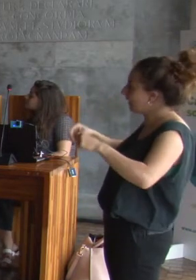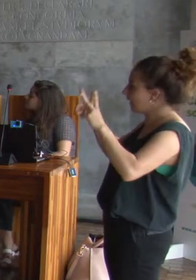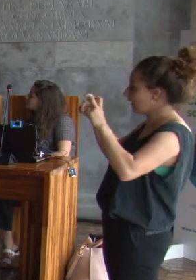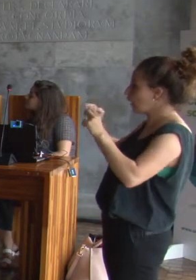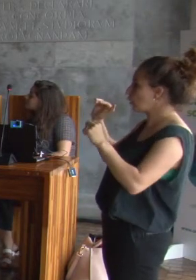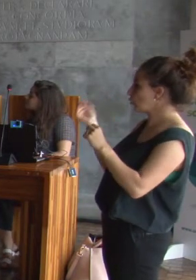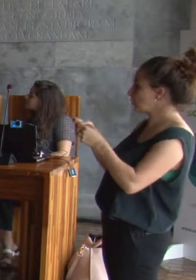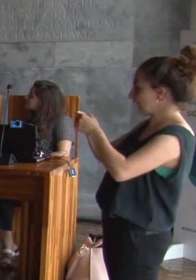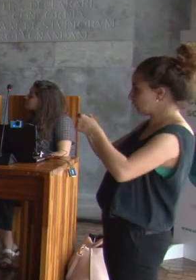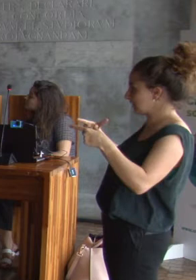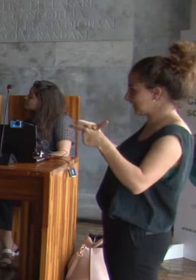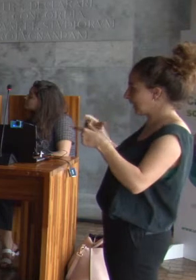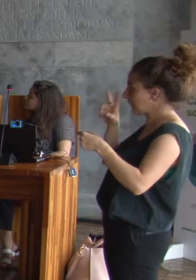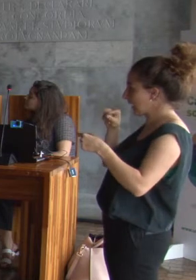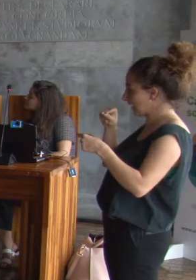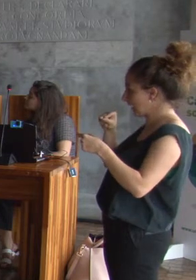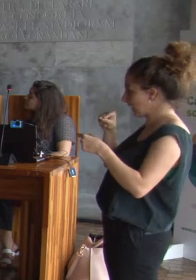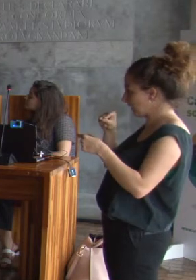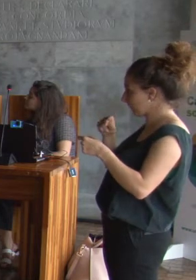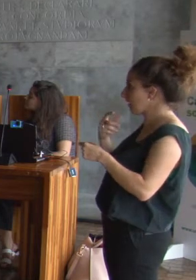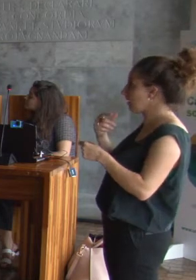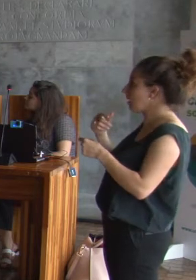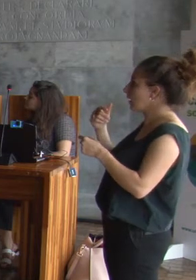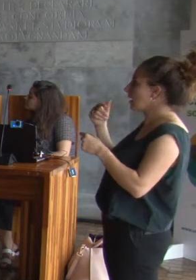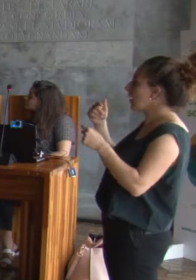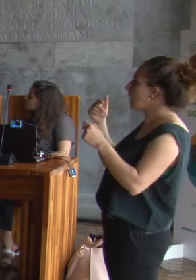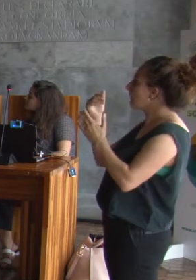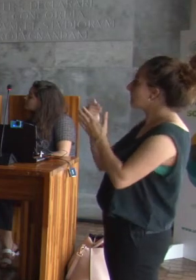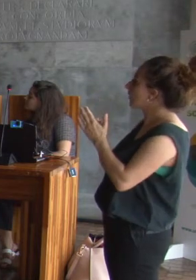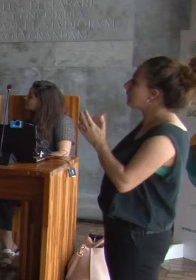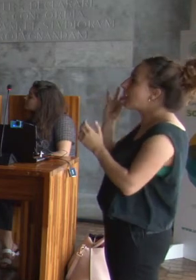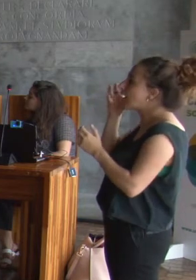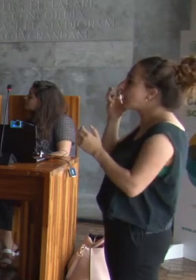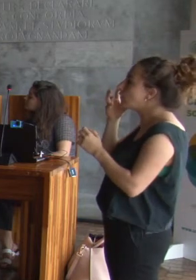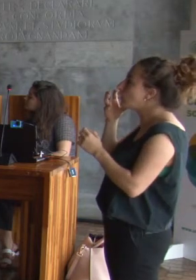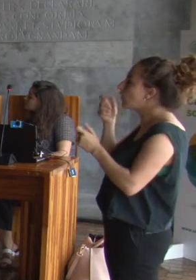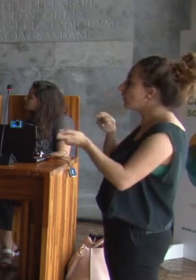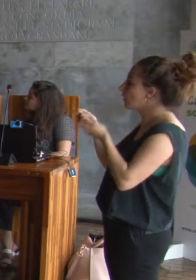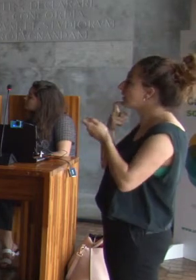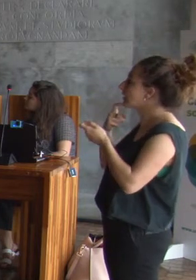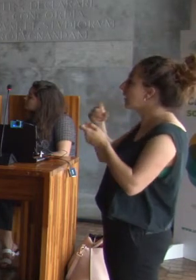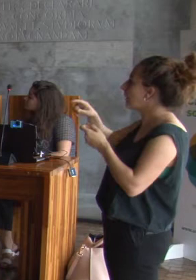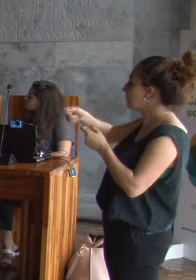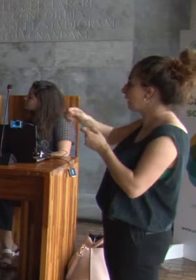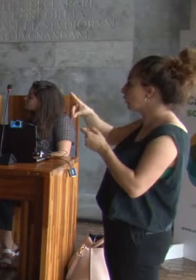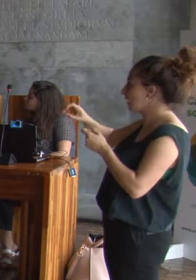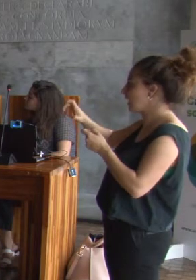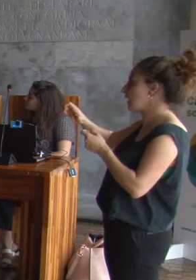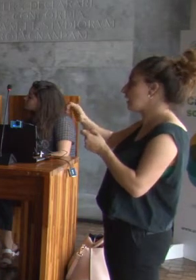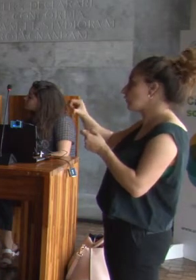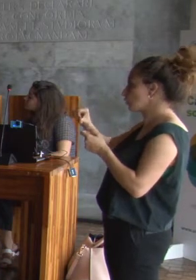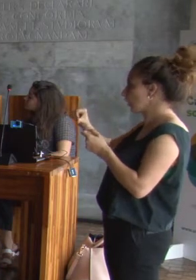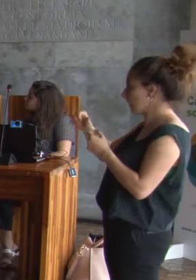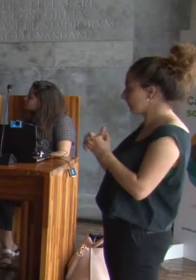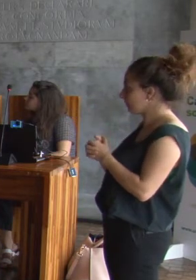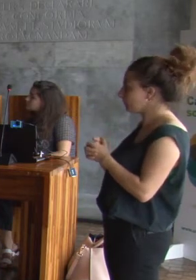ne parla, il popolare programma radiofonico condotto dall'ex caposcarino Pietro del Soldà. Ma cosa